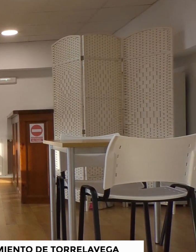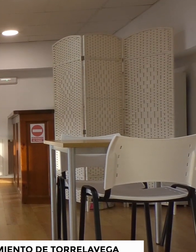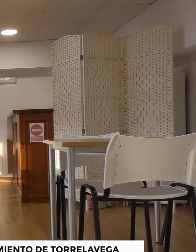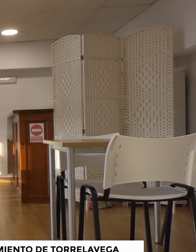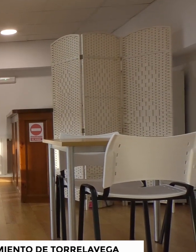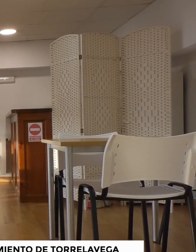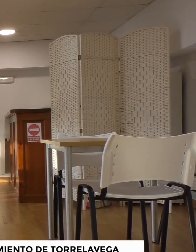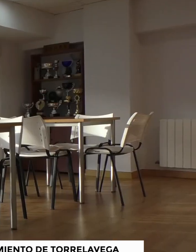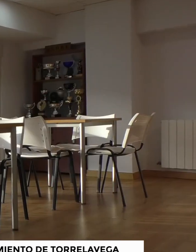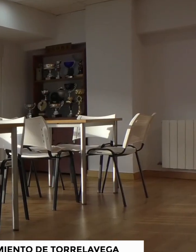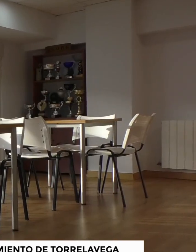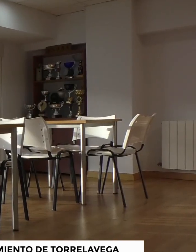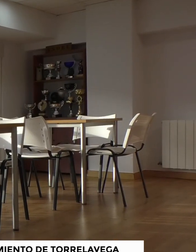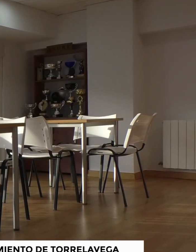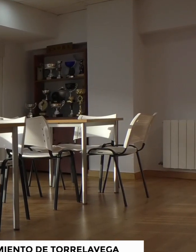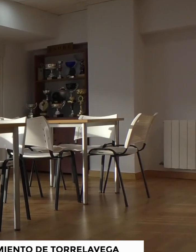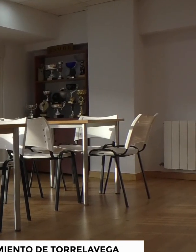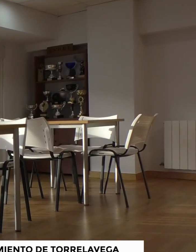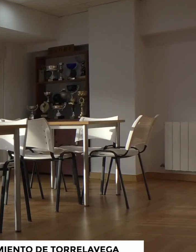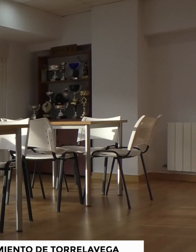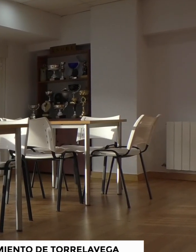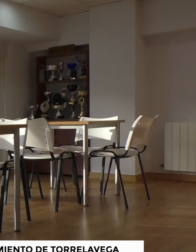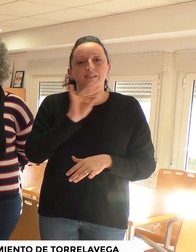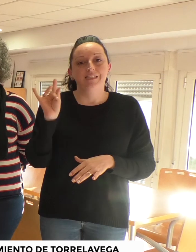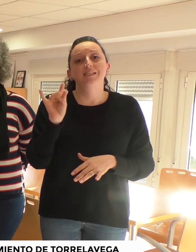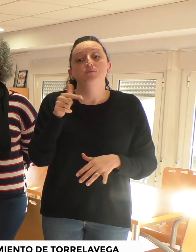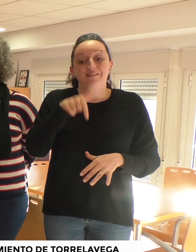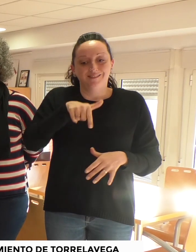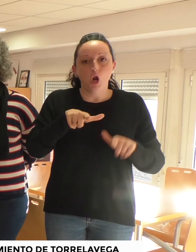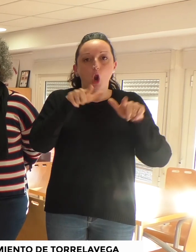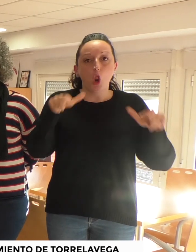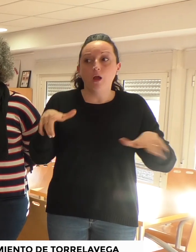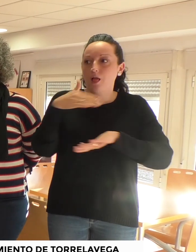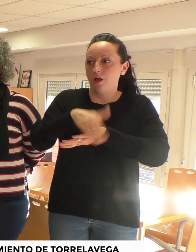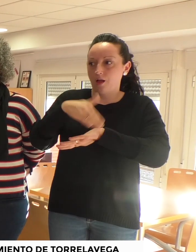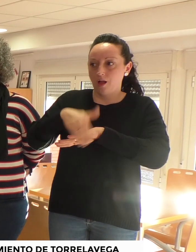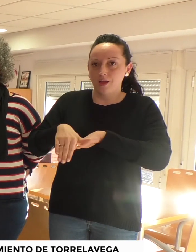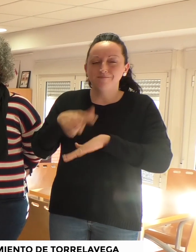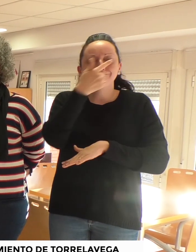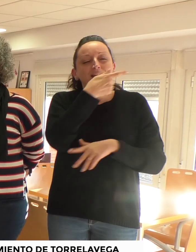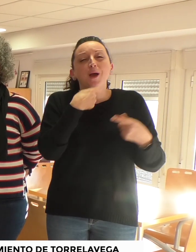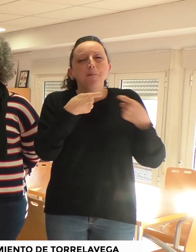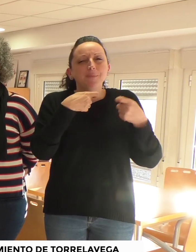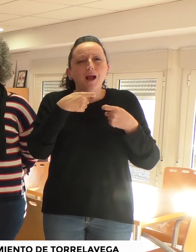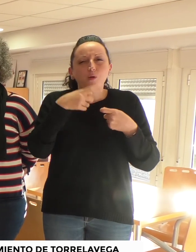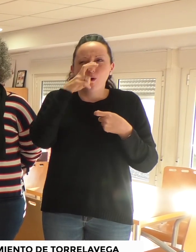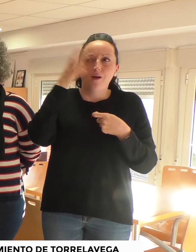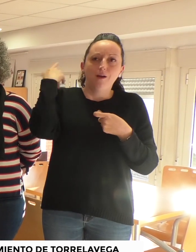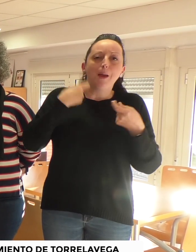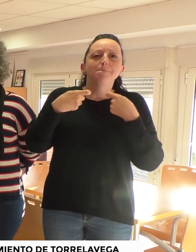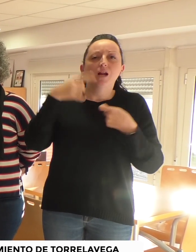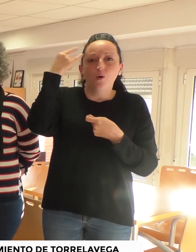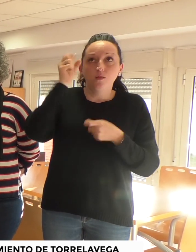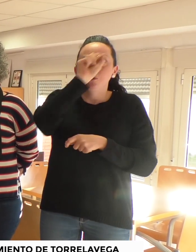viernes, domingo, entre semana, lo que haga falta. Al final, al ser un local, sobre todo a pie de calle, porque antes en el mercado nacional era una